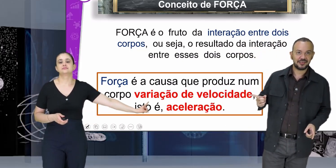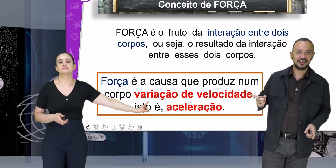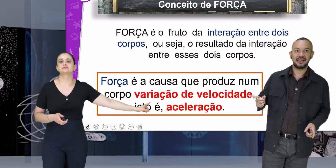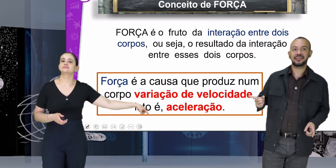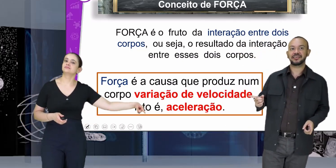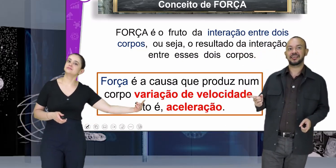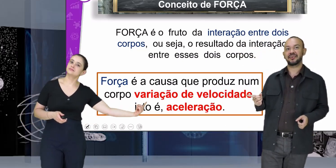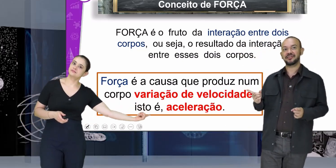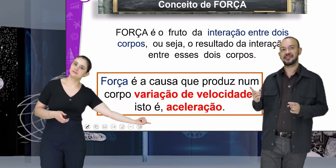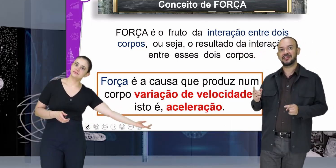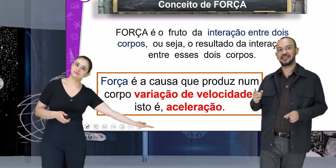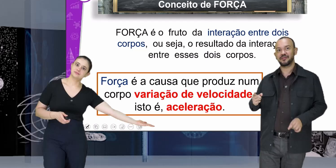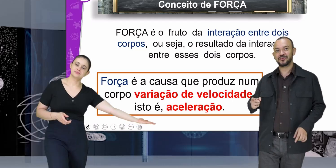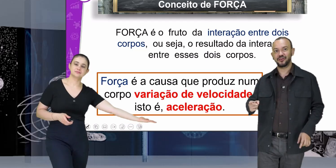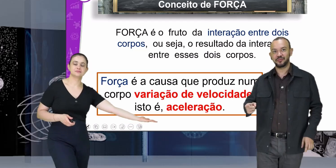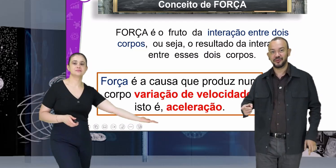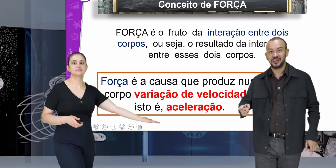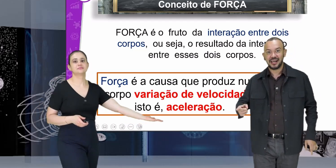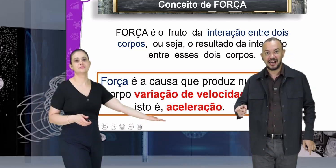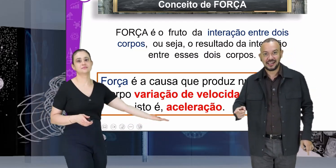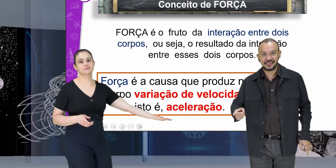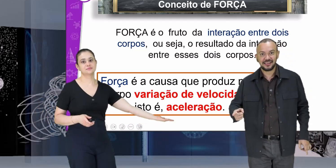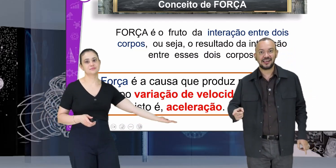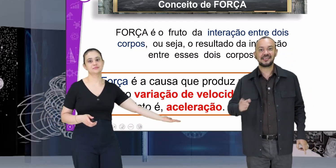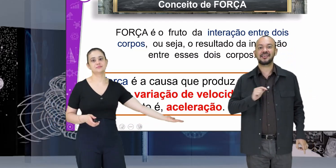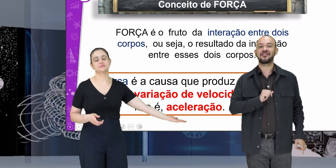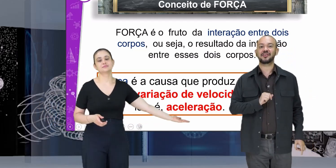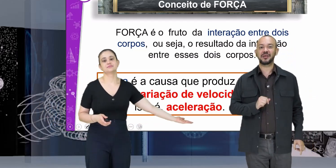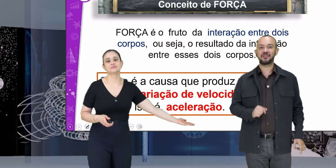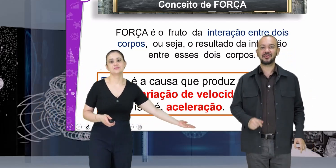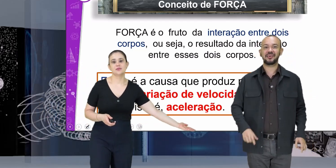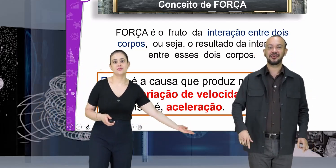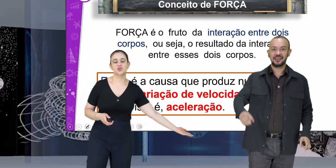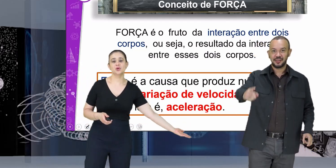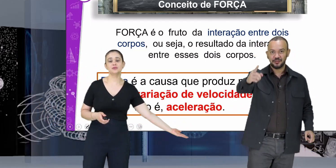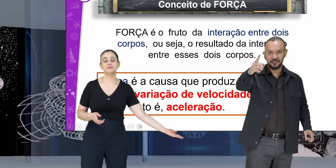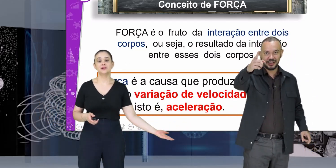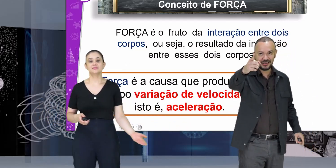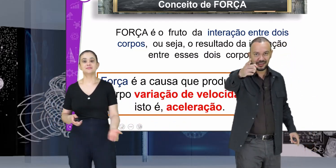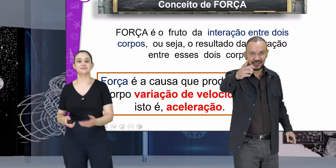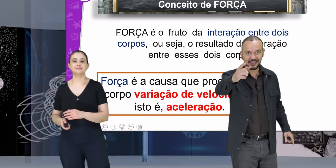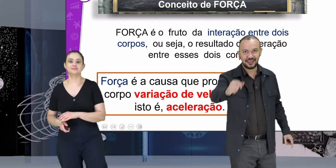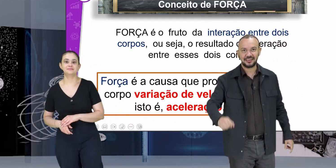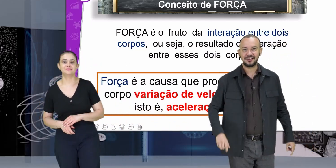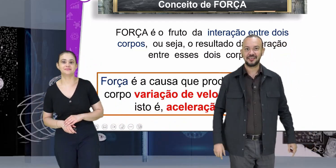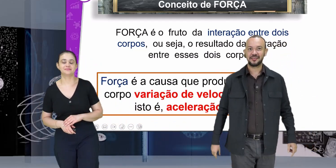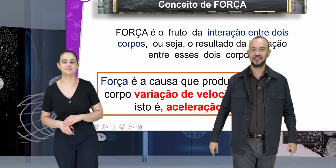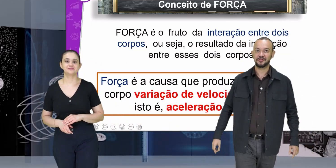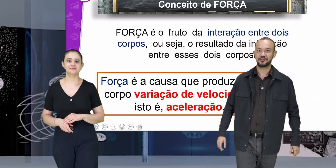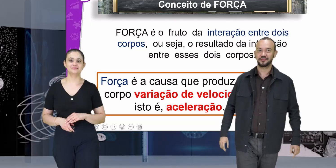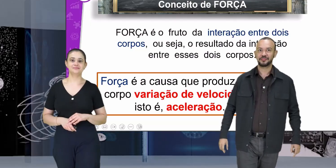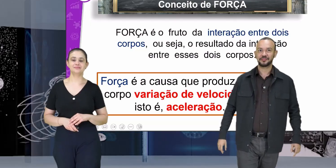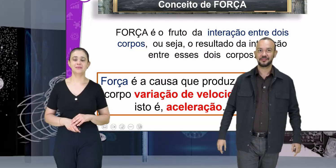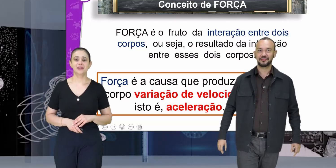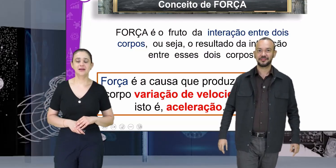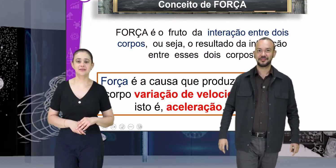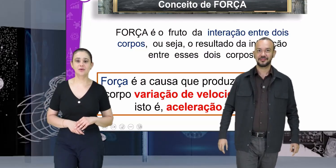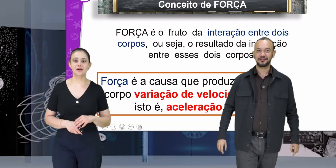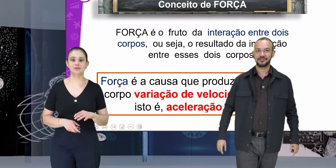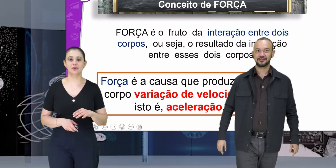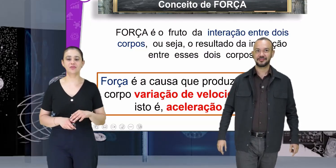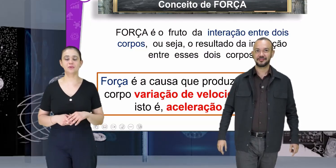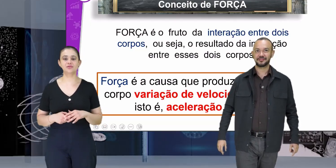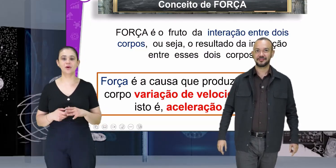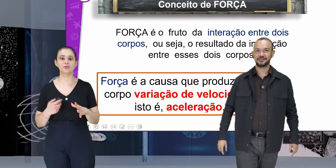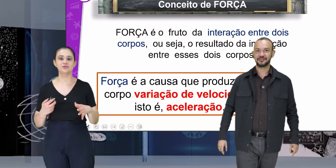de velocidade, que é o que nós conhecemos como a aceleração. Tudo bem, pessoal? Fechou? Manda na tela. Então,